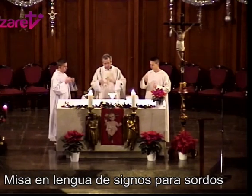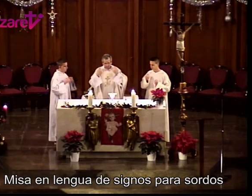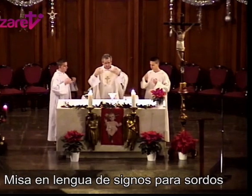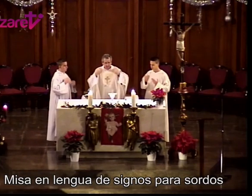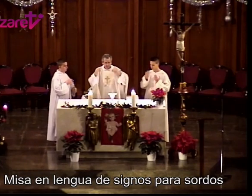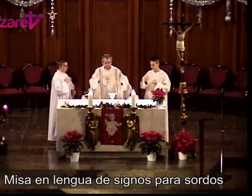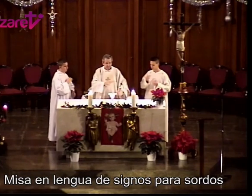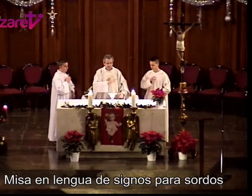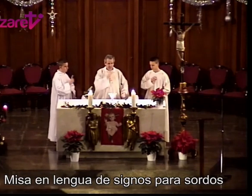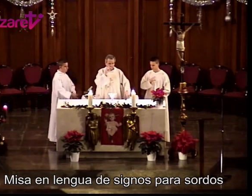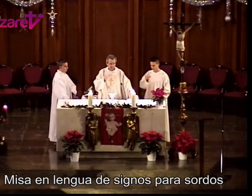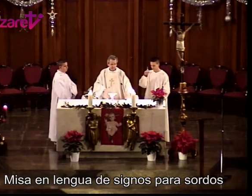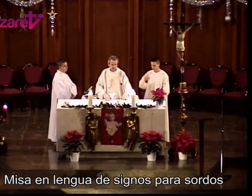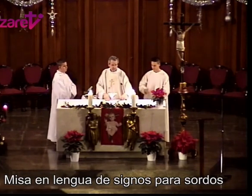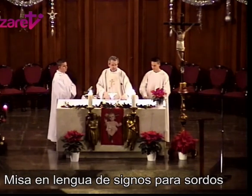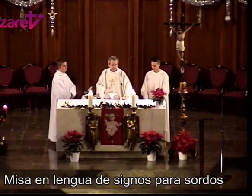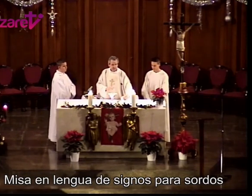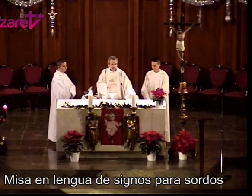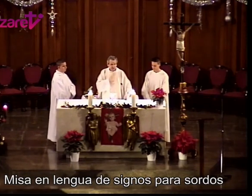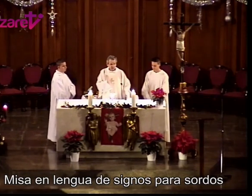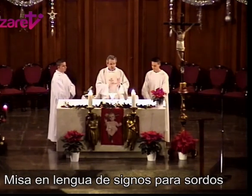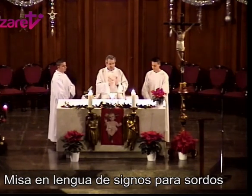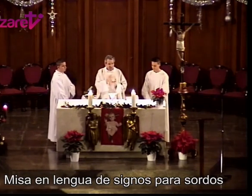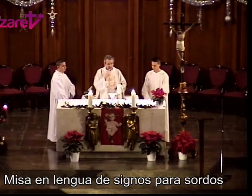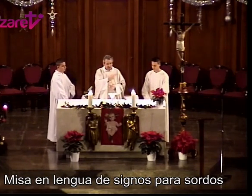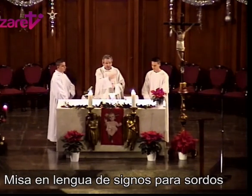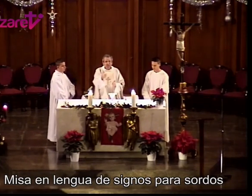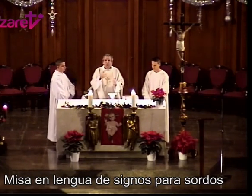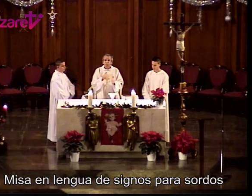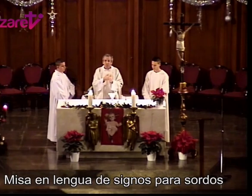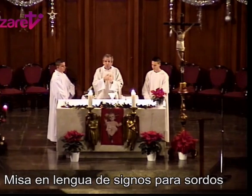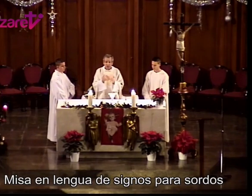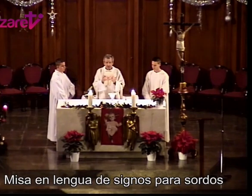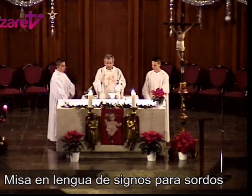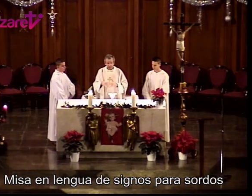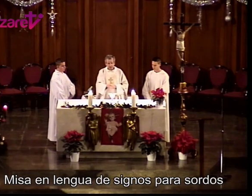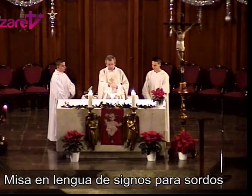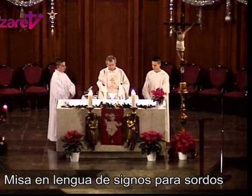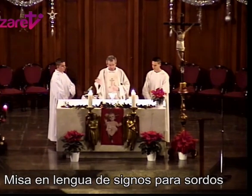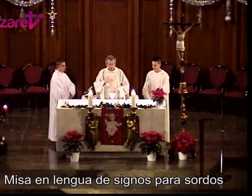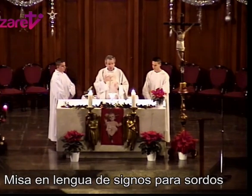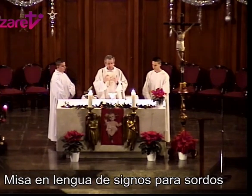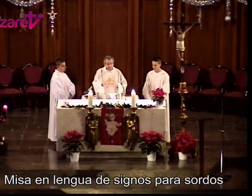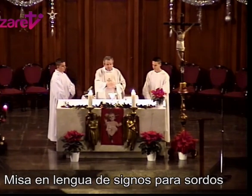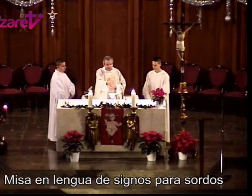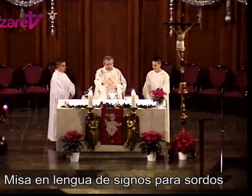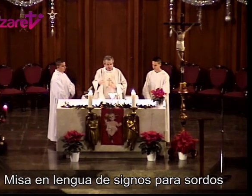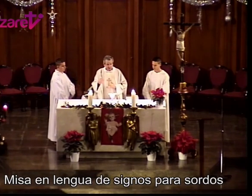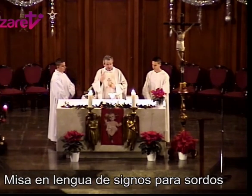el poder y la gloria por siempre, Señor. Señor Jesucristo, que dijiste a tus apóstoles: la paz os dejo, mi paz os doy,